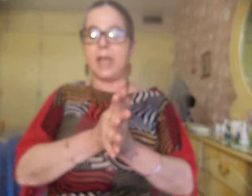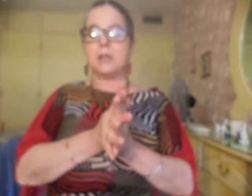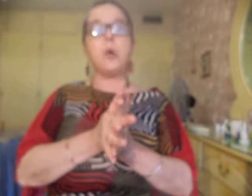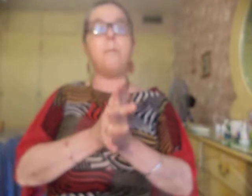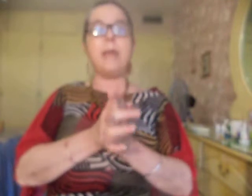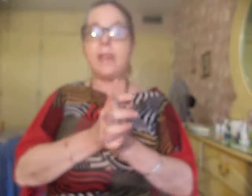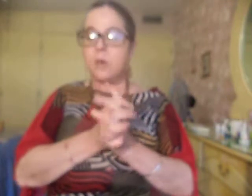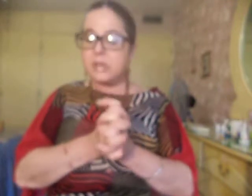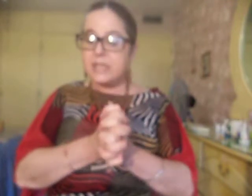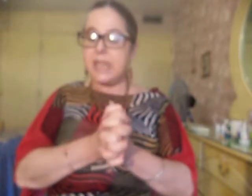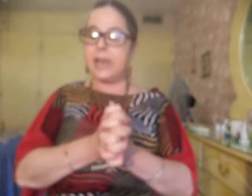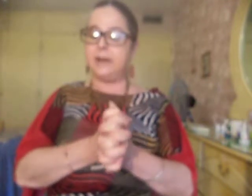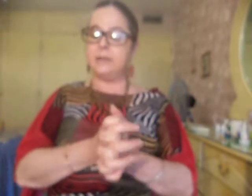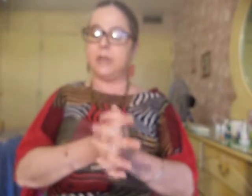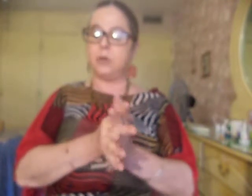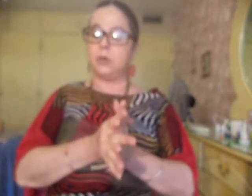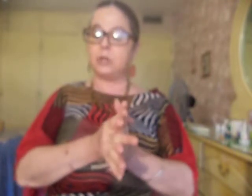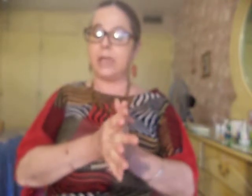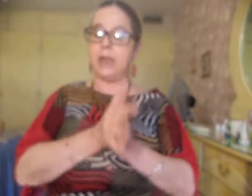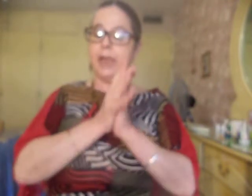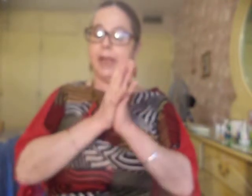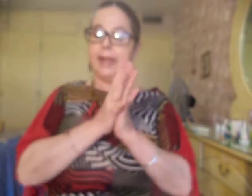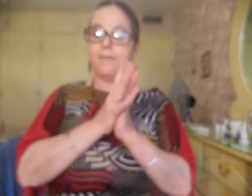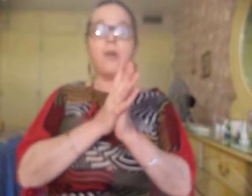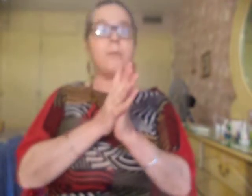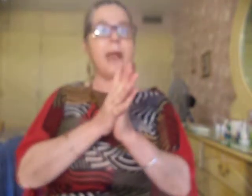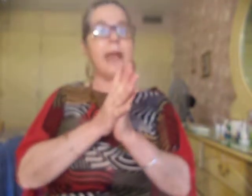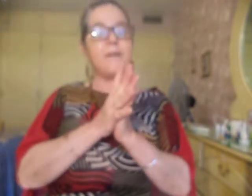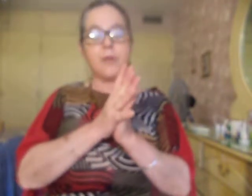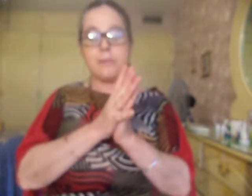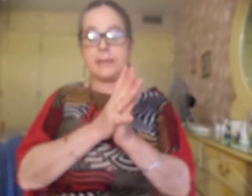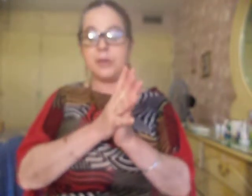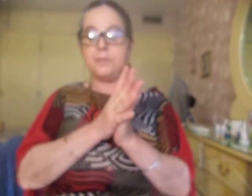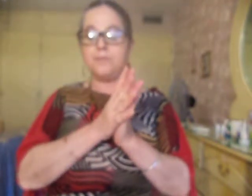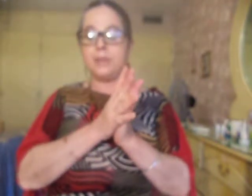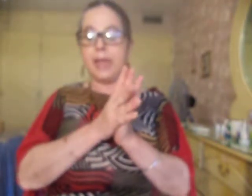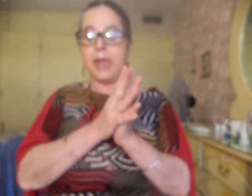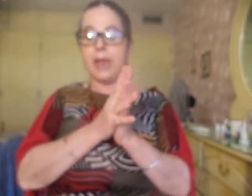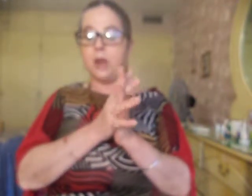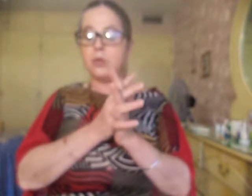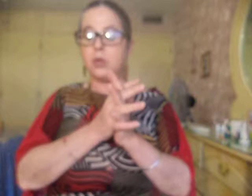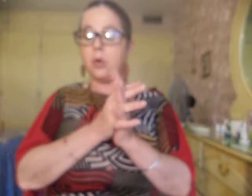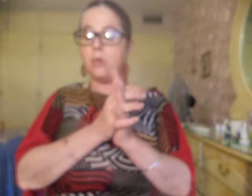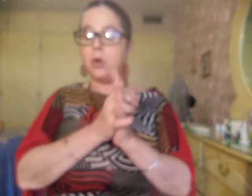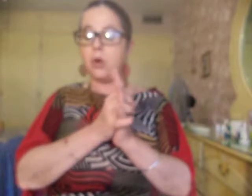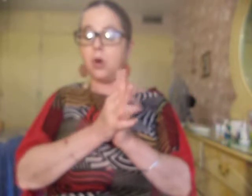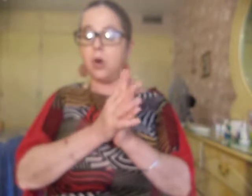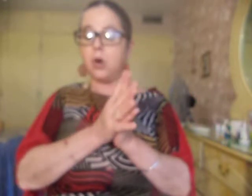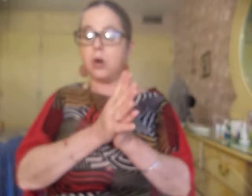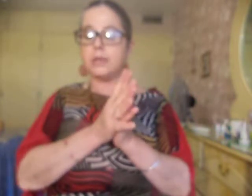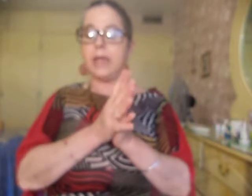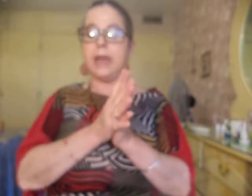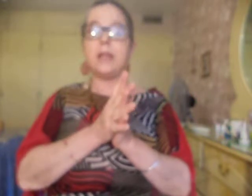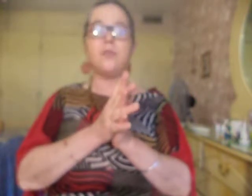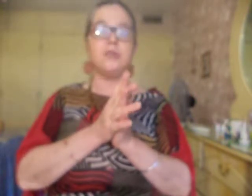o piridoxina, se conoce, forma la formación de los glóbulos rojos y las